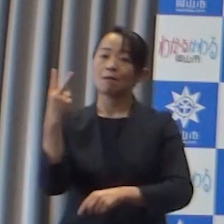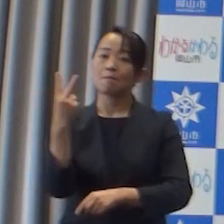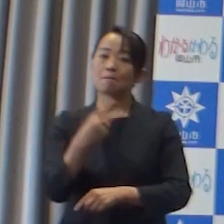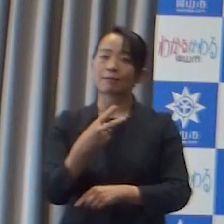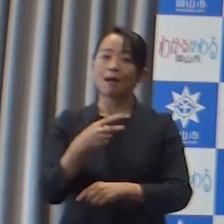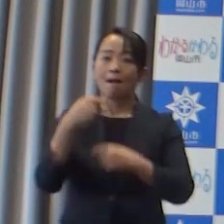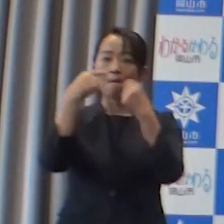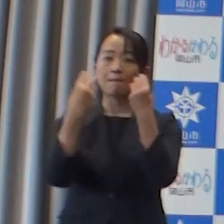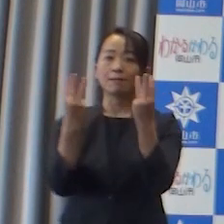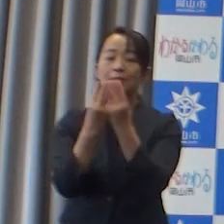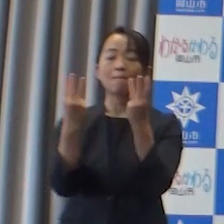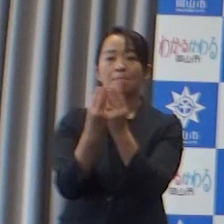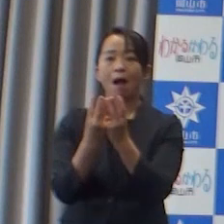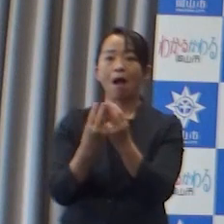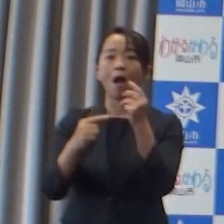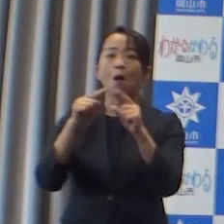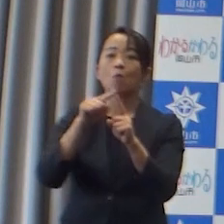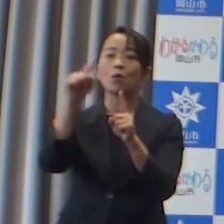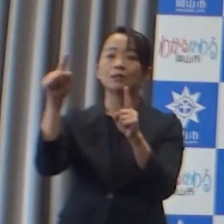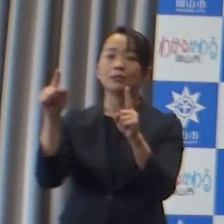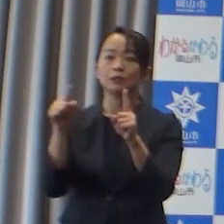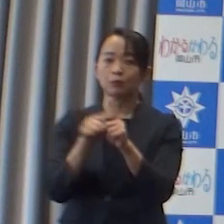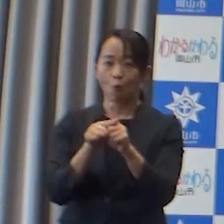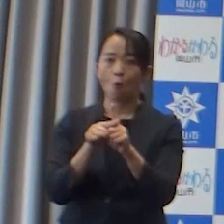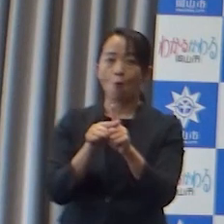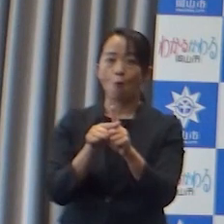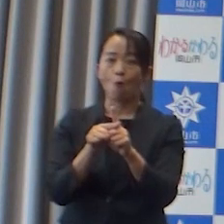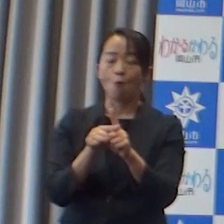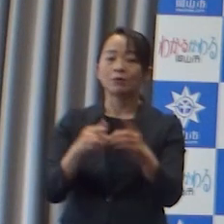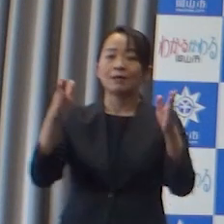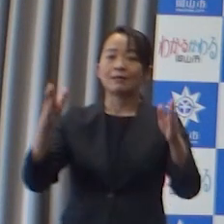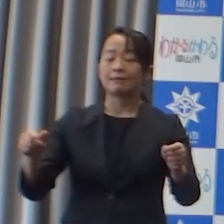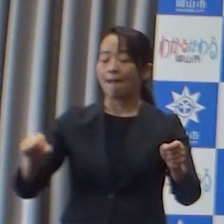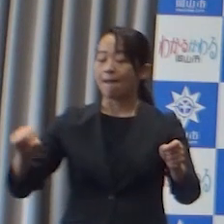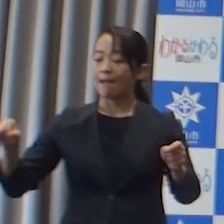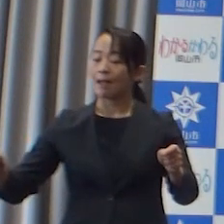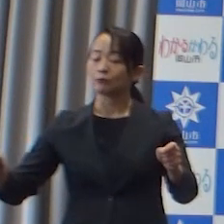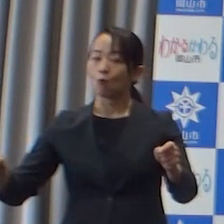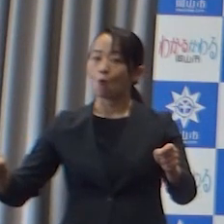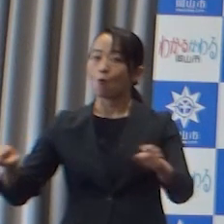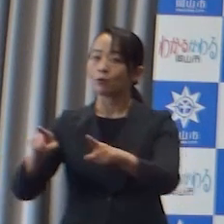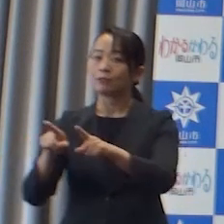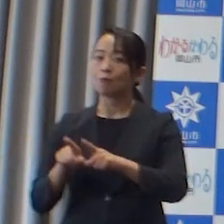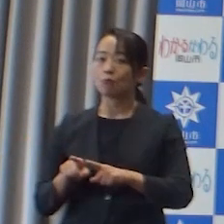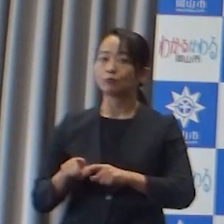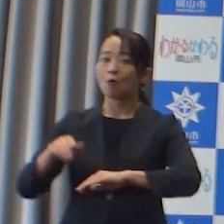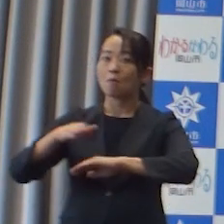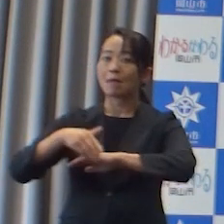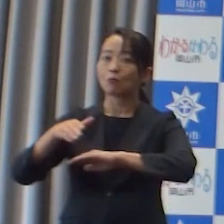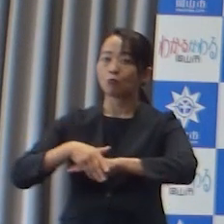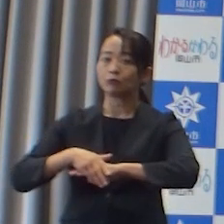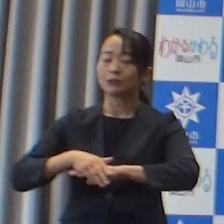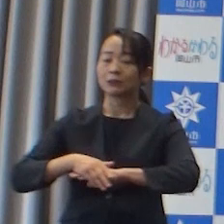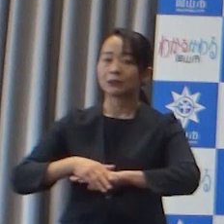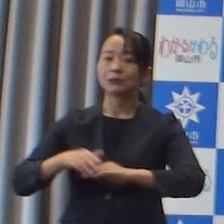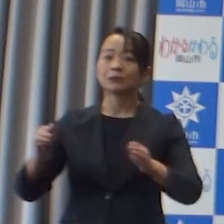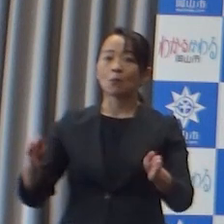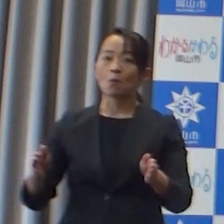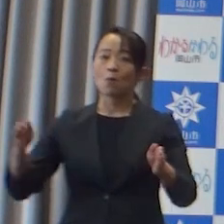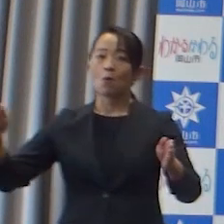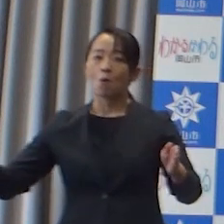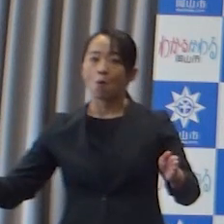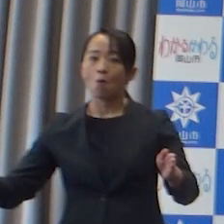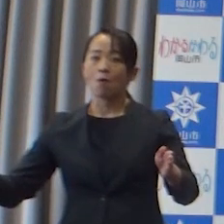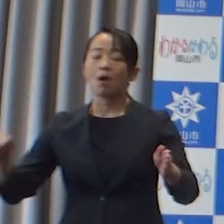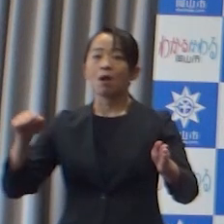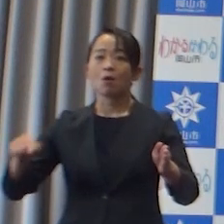イント申し込み期限の延長に伴う支援窓口等の開設期間の延長などにより1